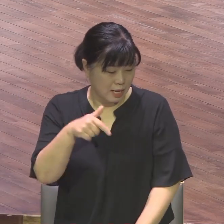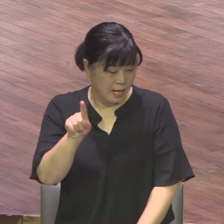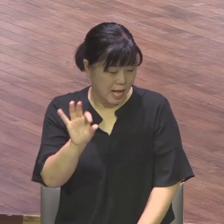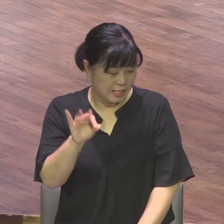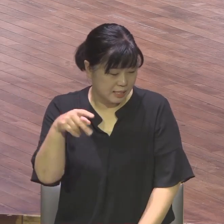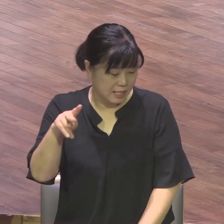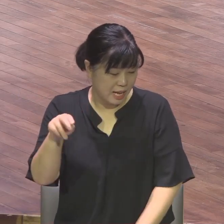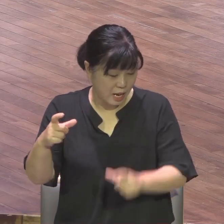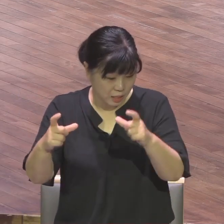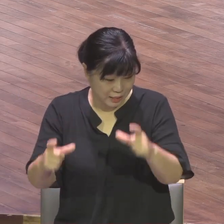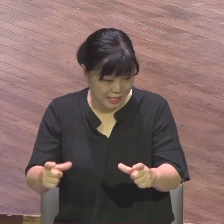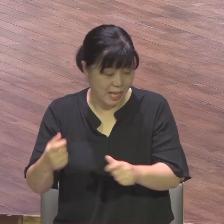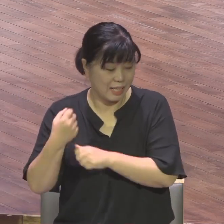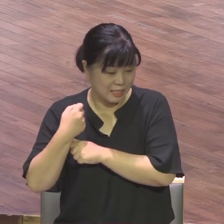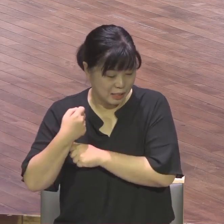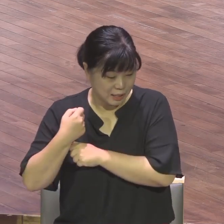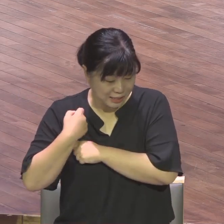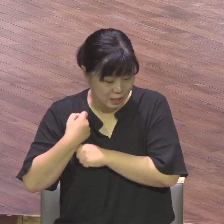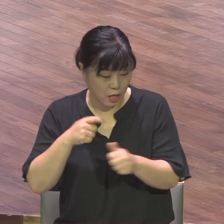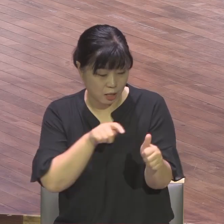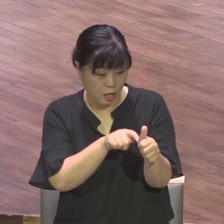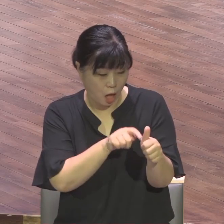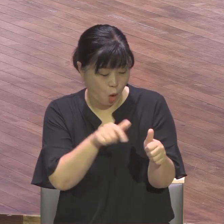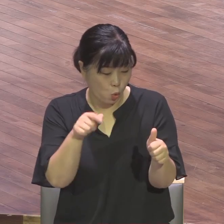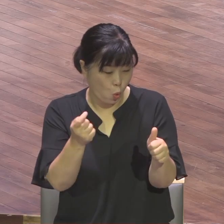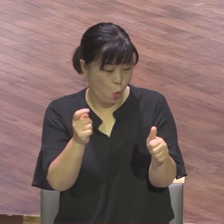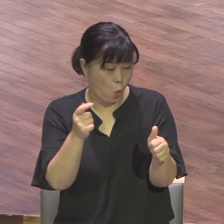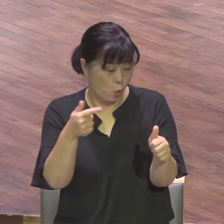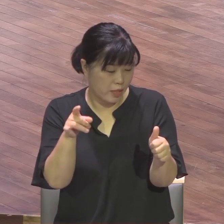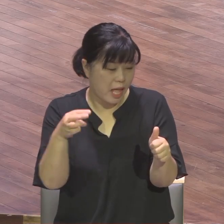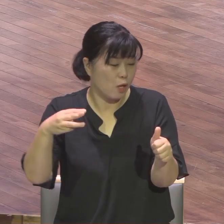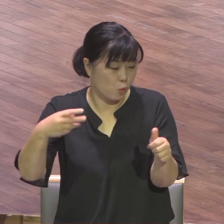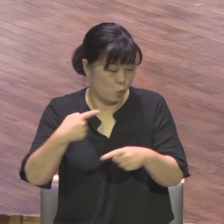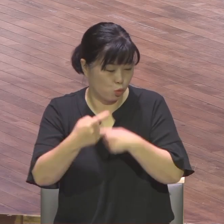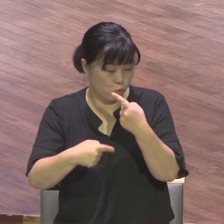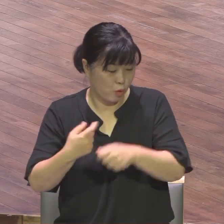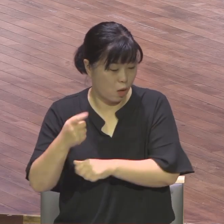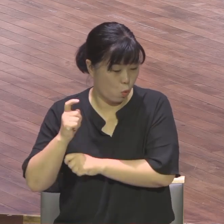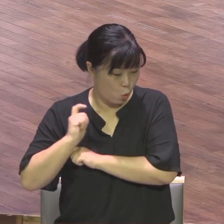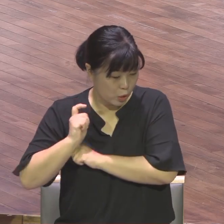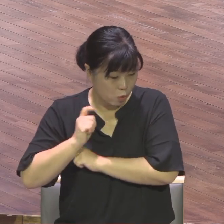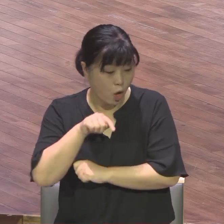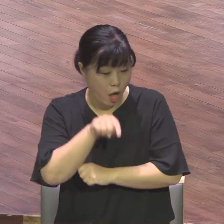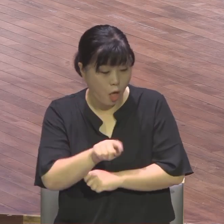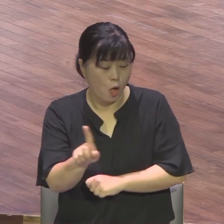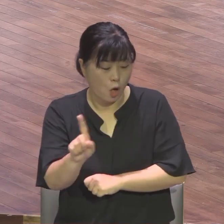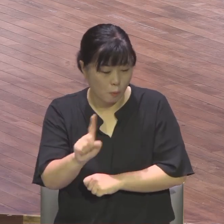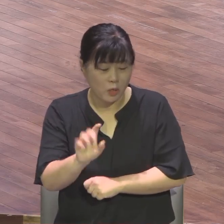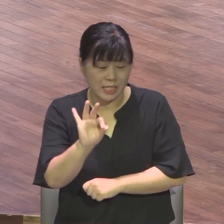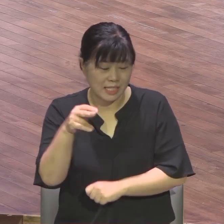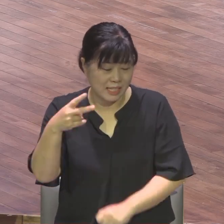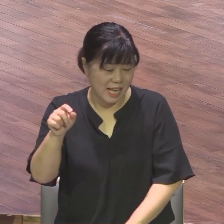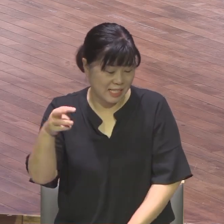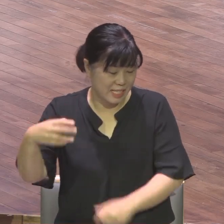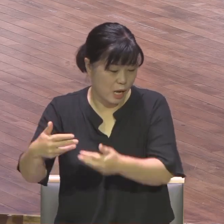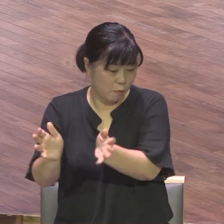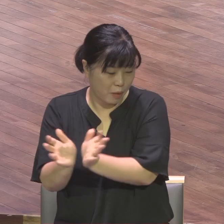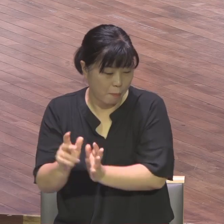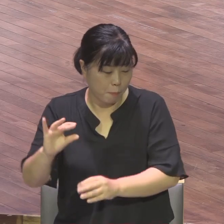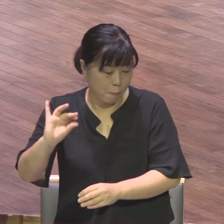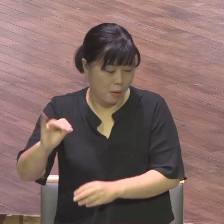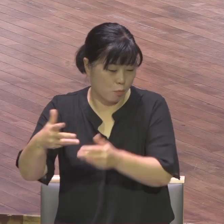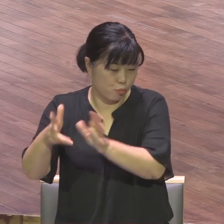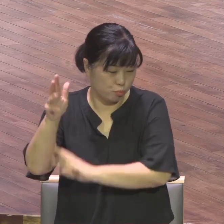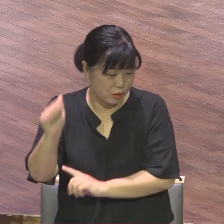가이사랴에 고넬료라는 사람이 있으니 이탈리아 부대라는 군대의 백부장이라. 그가 경건하여 온 지방과